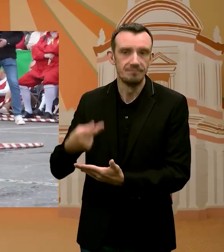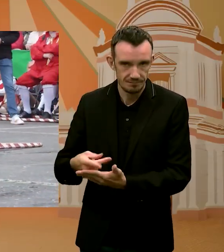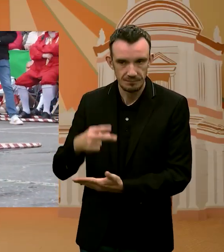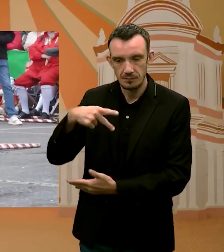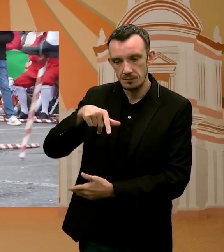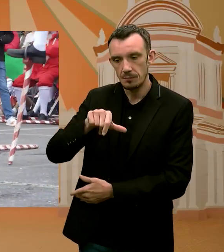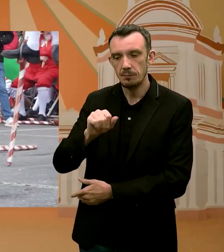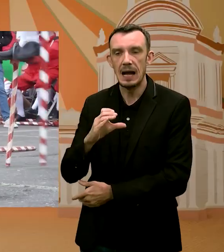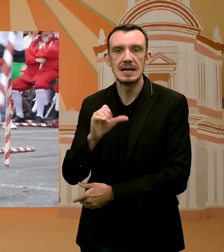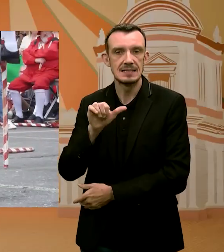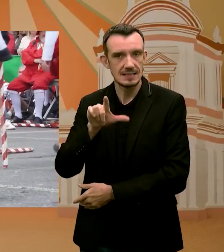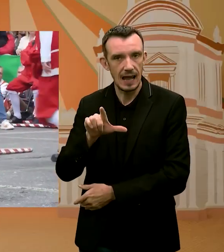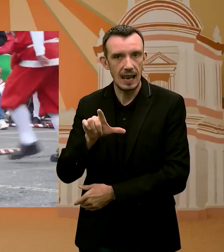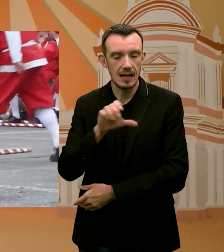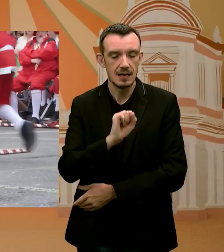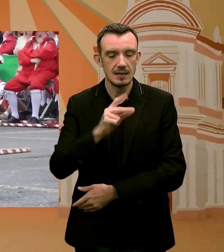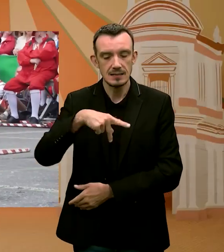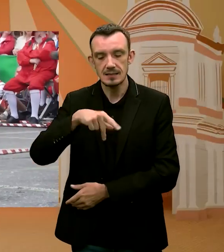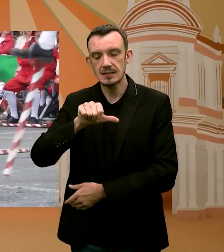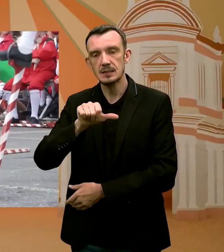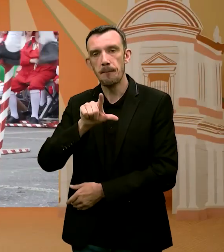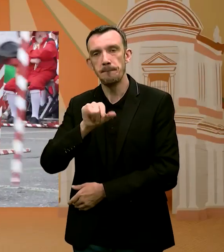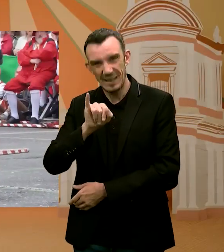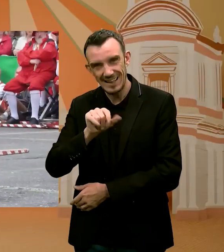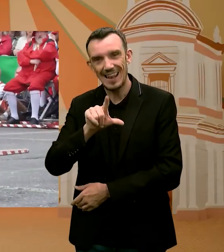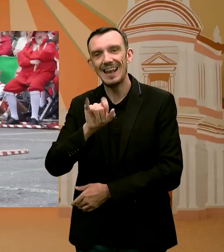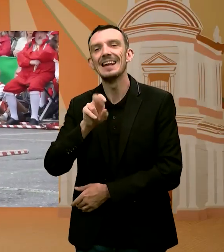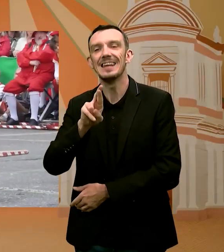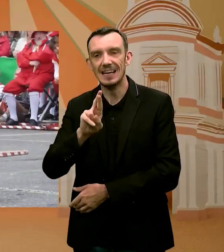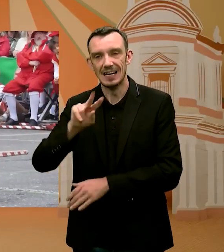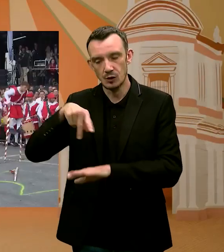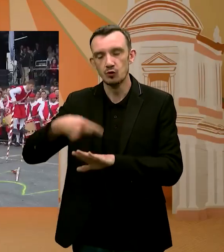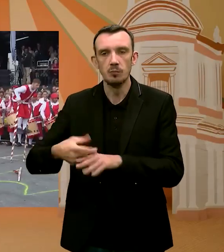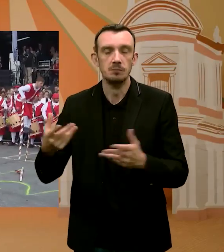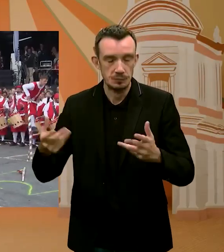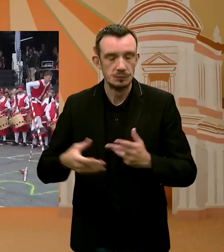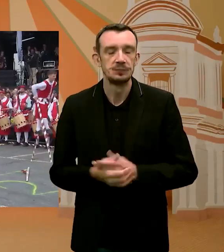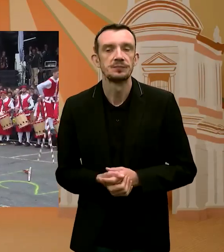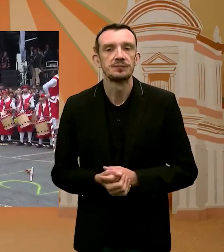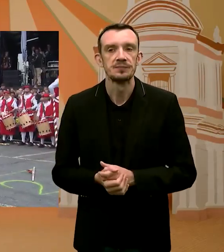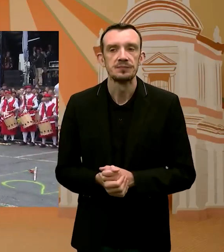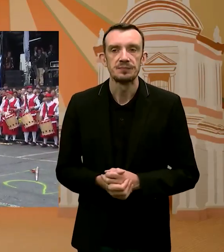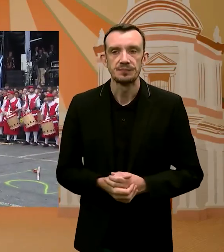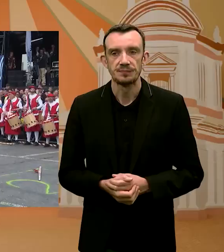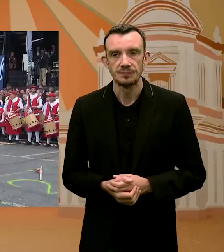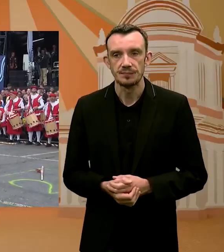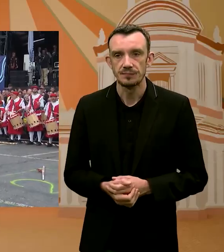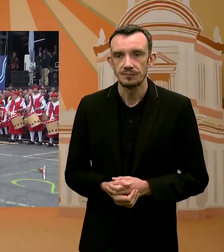Pascal. Pascal Spélier qui est au sol. J'ai eu un peu peur, Nicolas, parce que j'ai eu vraiment peur que les chasses de Liam il